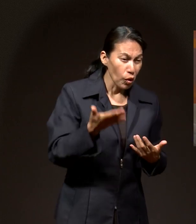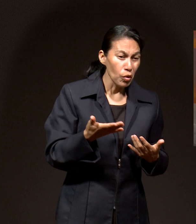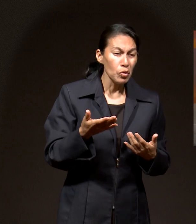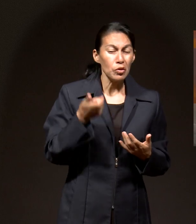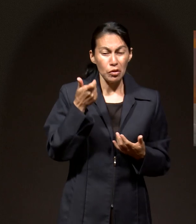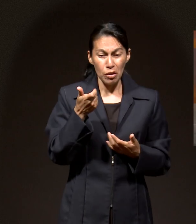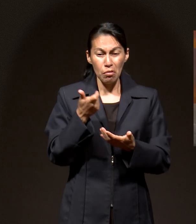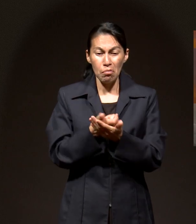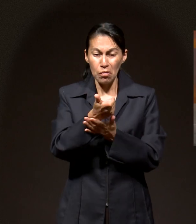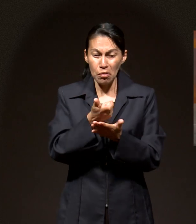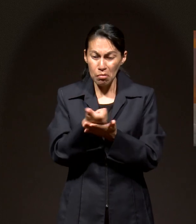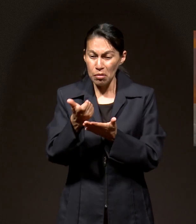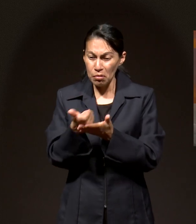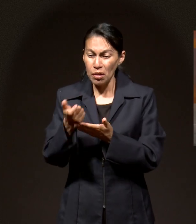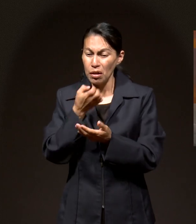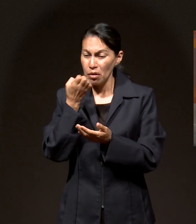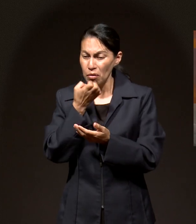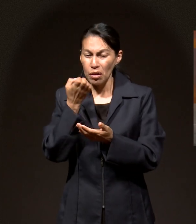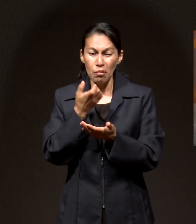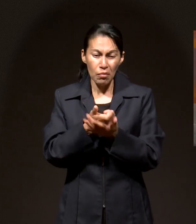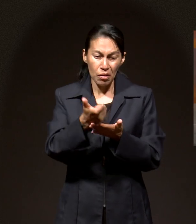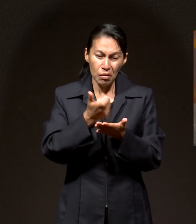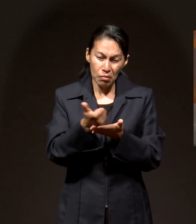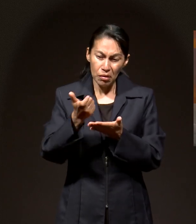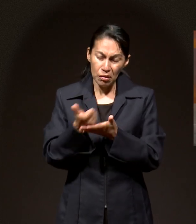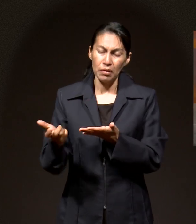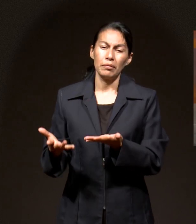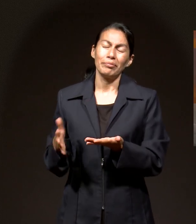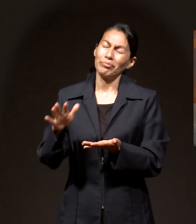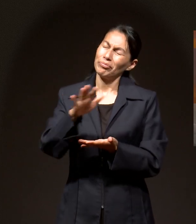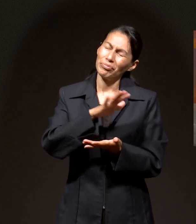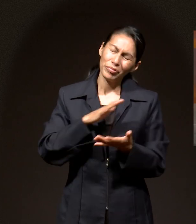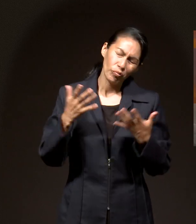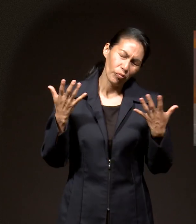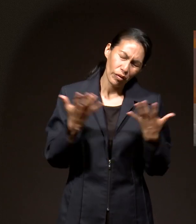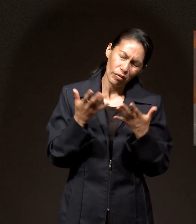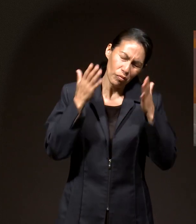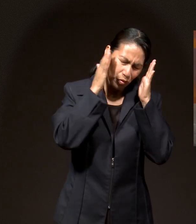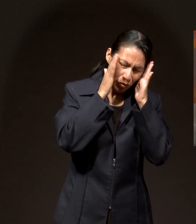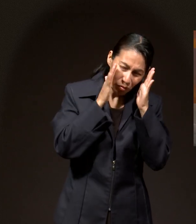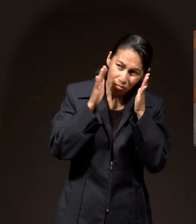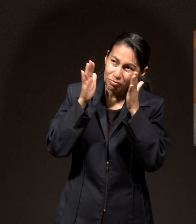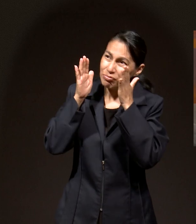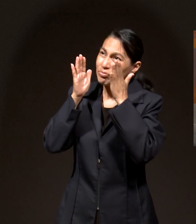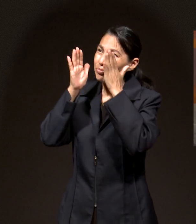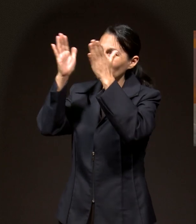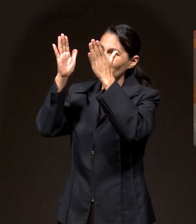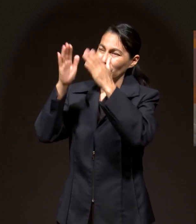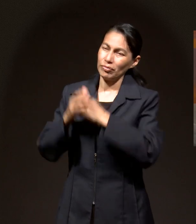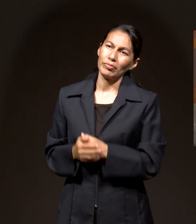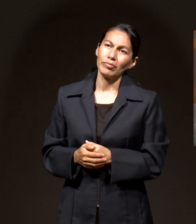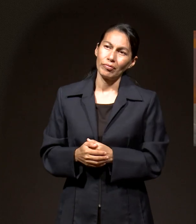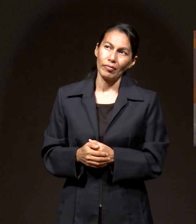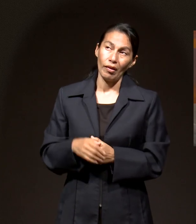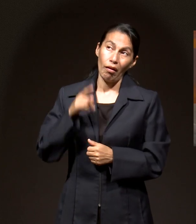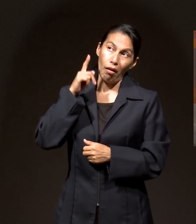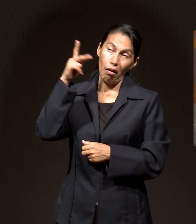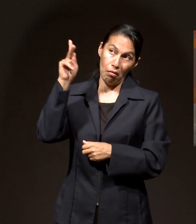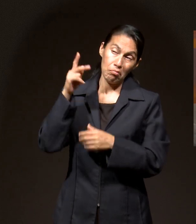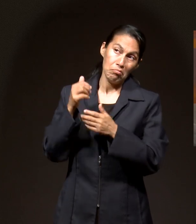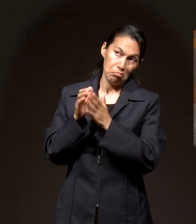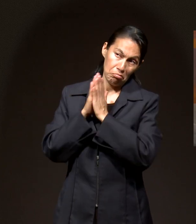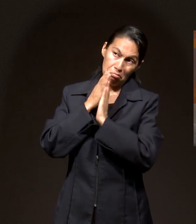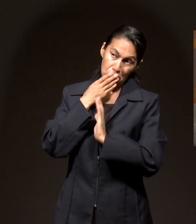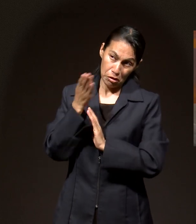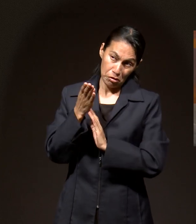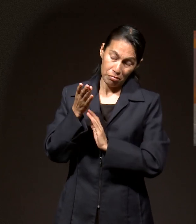decir, cada aspecto de nuestra vida tiene que estar consagrado a Dios, no porque le hagamos algún favor a